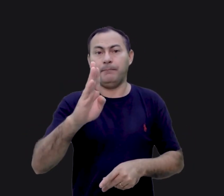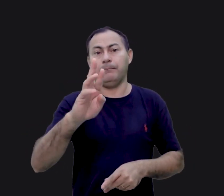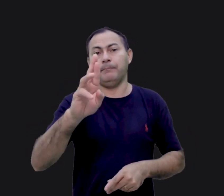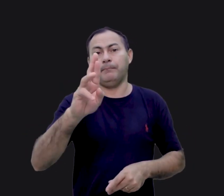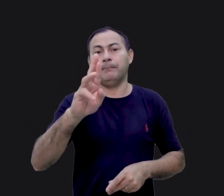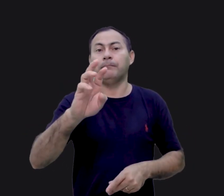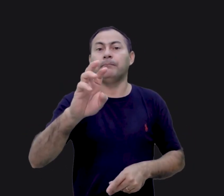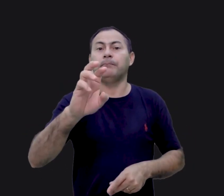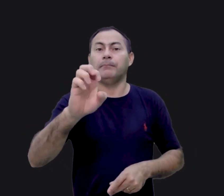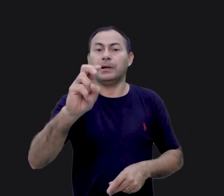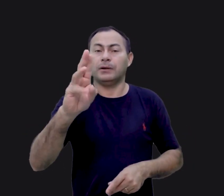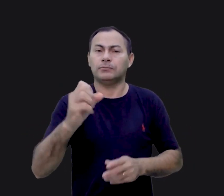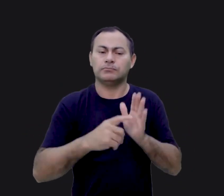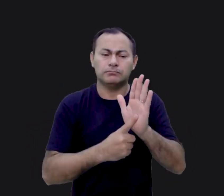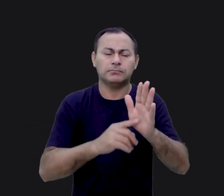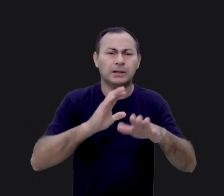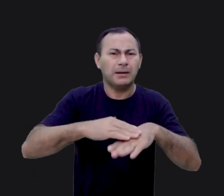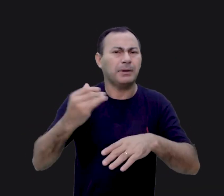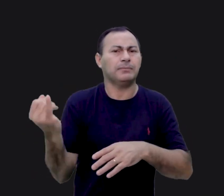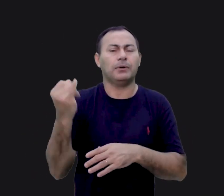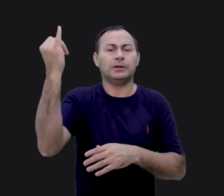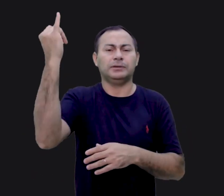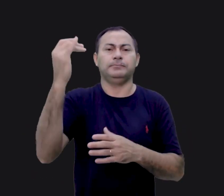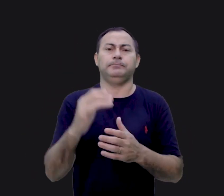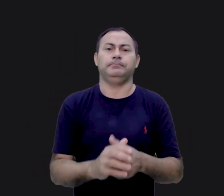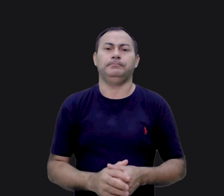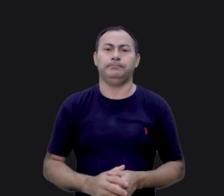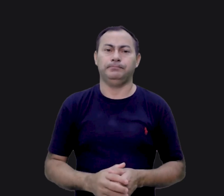os seus dias mostrando os pontos mais importantes